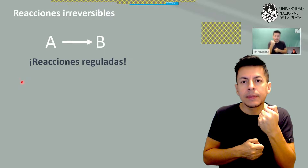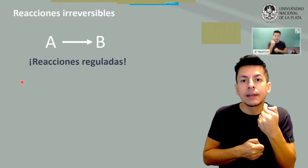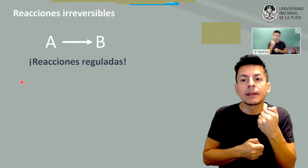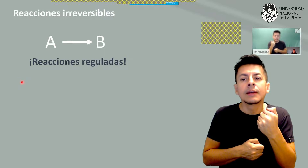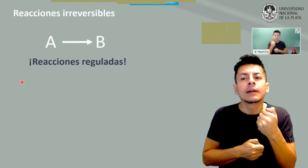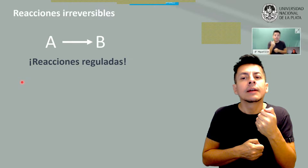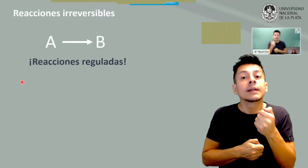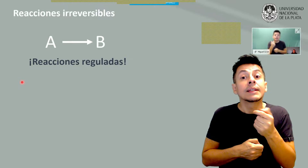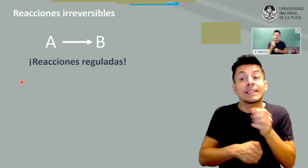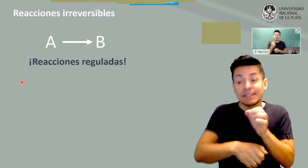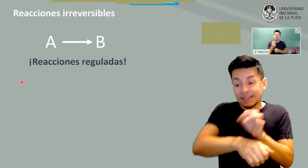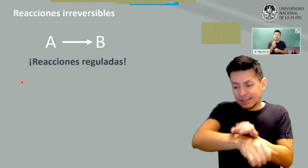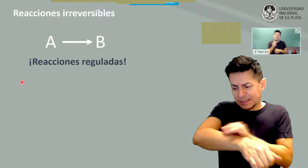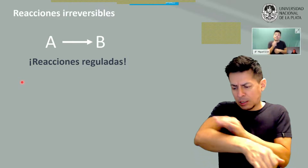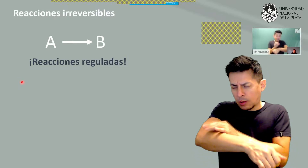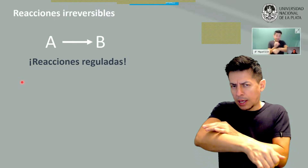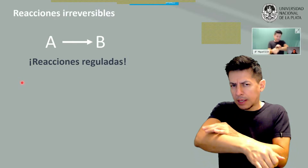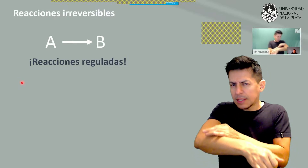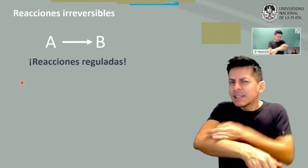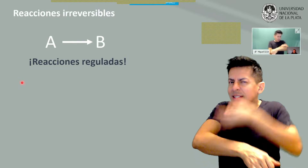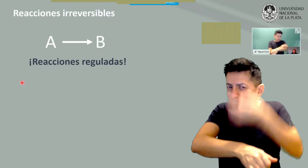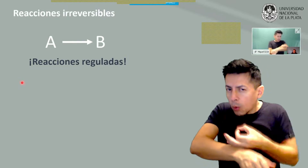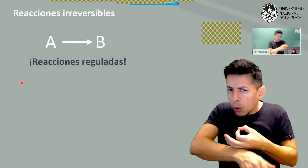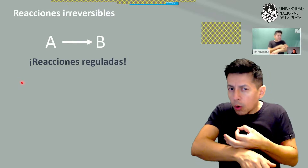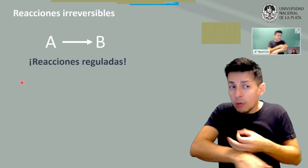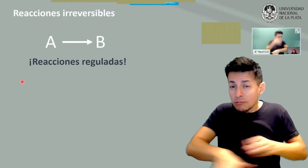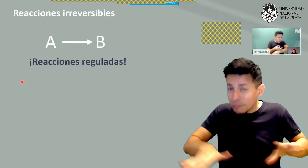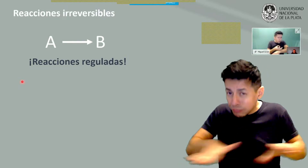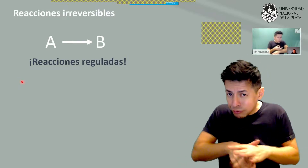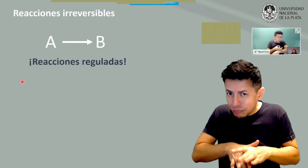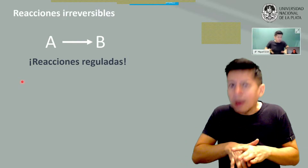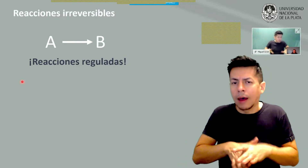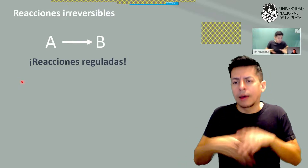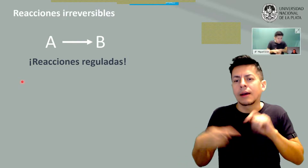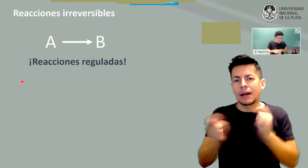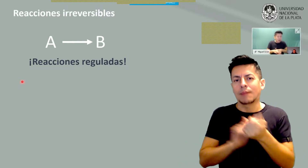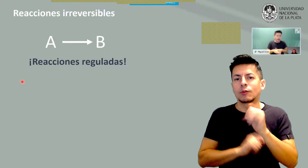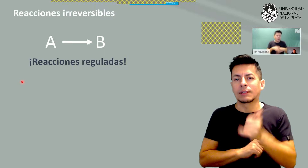condiciones son las correctas, ¿sí?